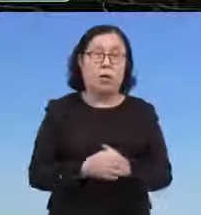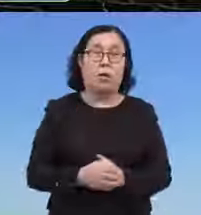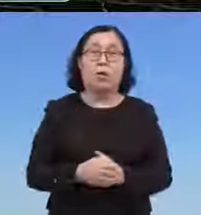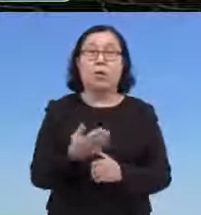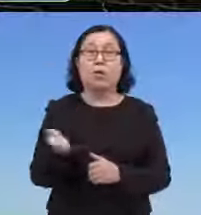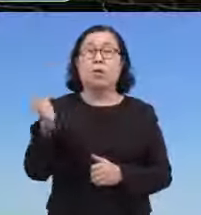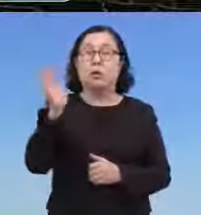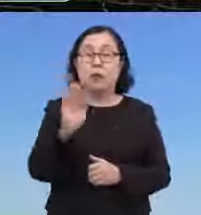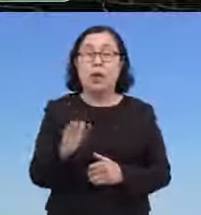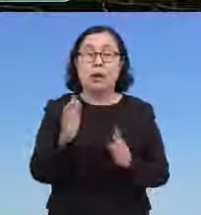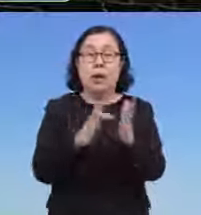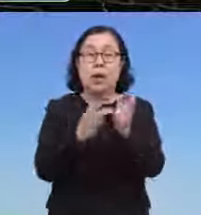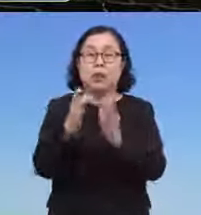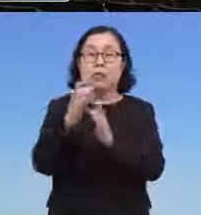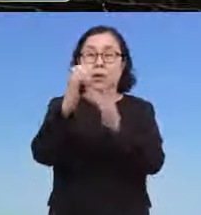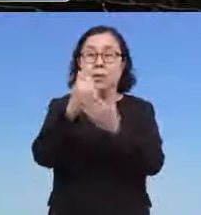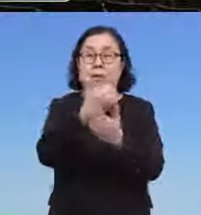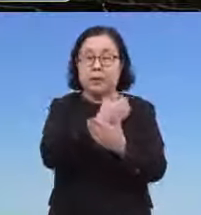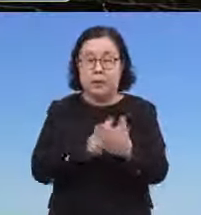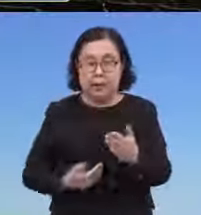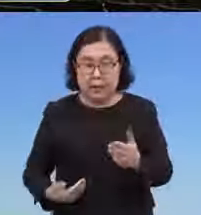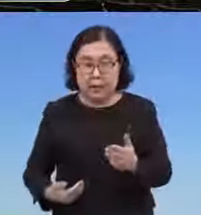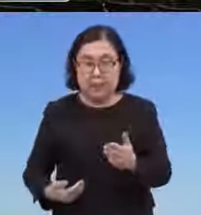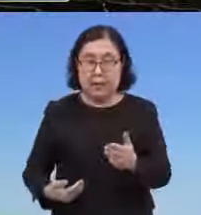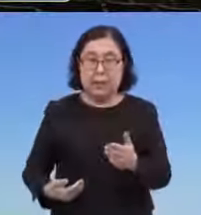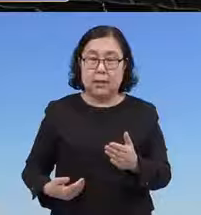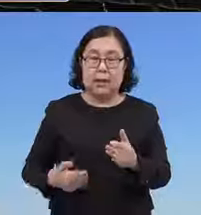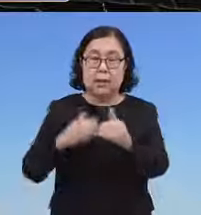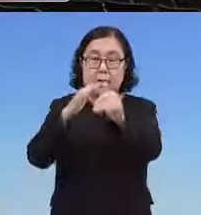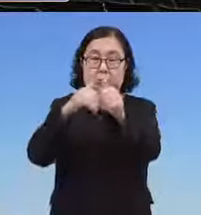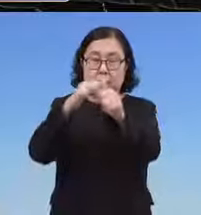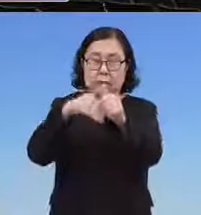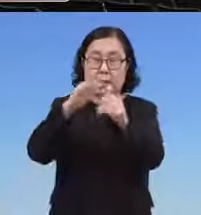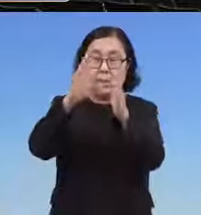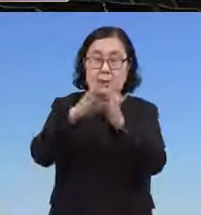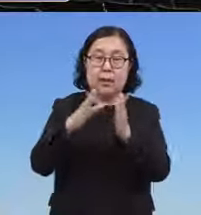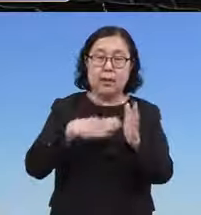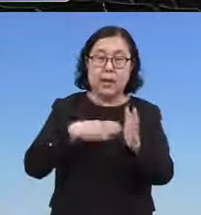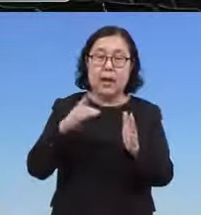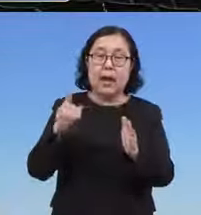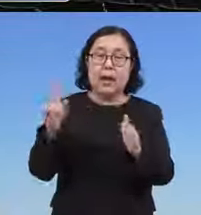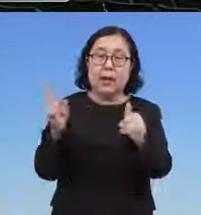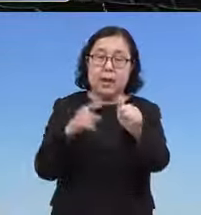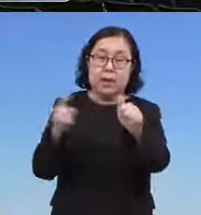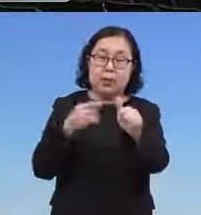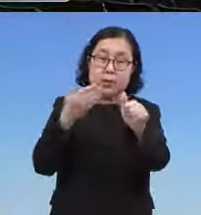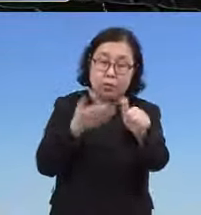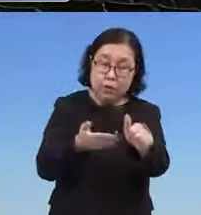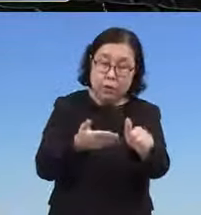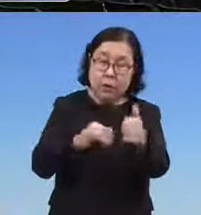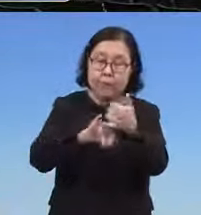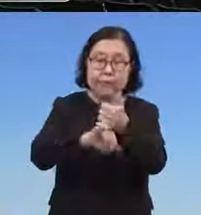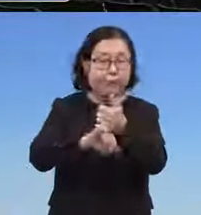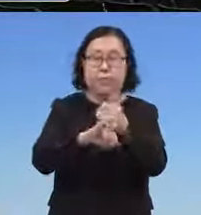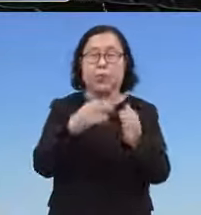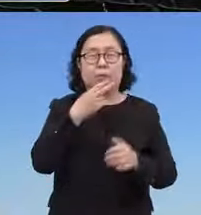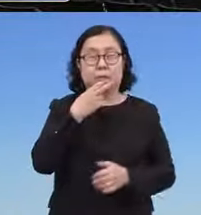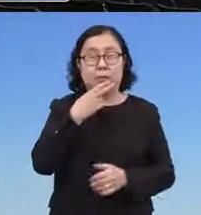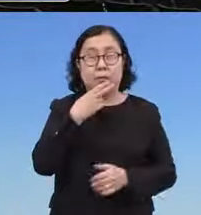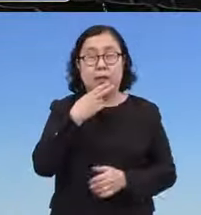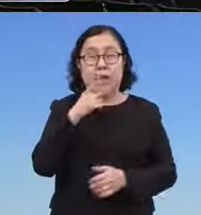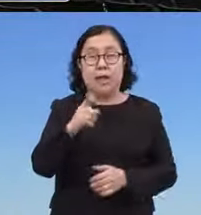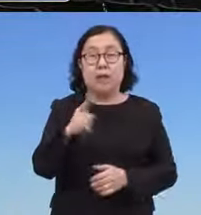게 랍비예요. 그런데 지금 예수님이 제자들에게 접근하시는 방식은 내가 이런 걸 가르쳐 줄 게가 아니에요.